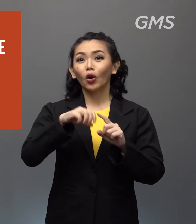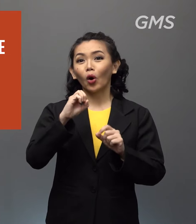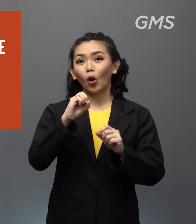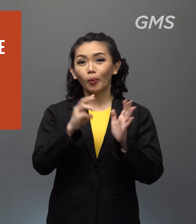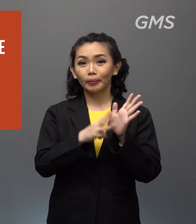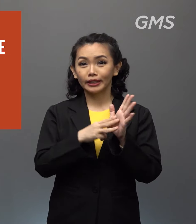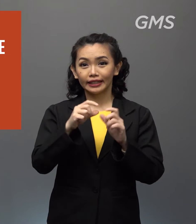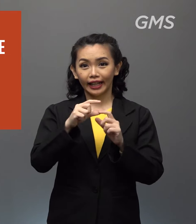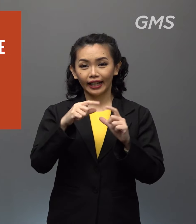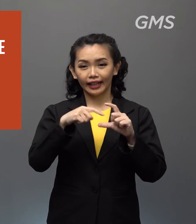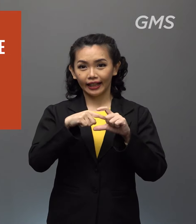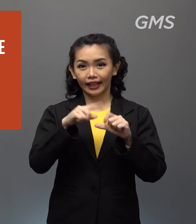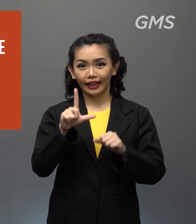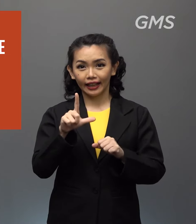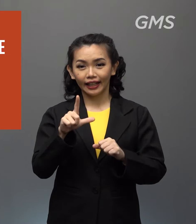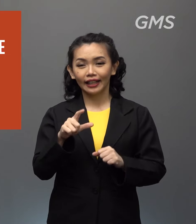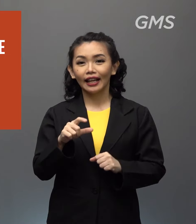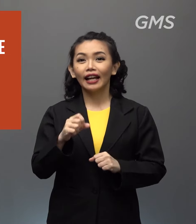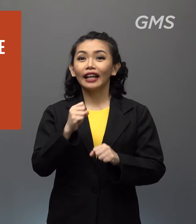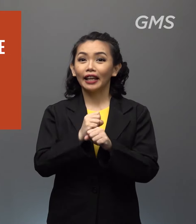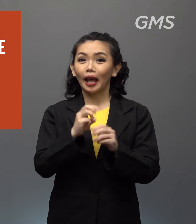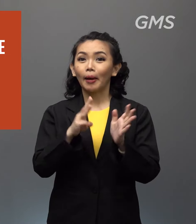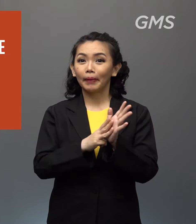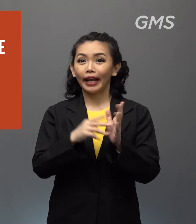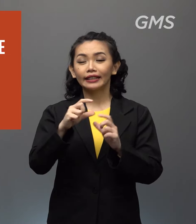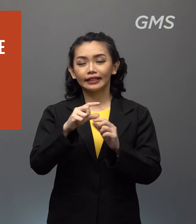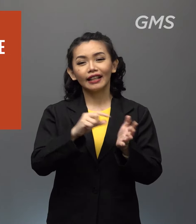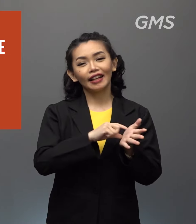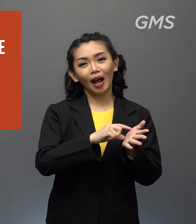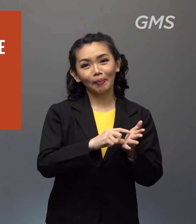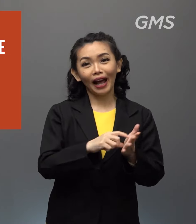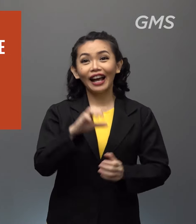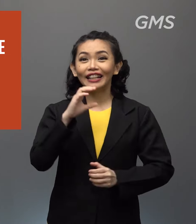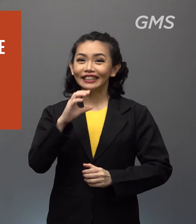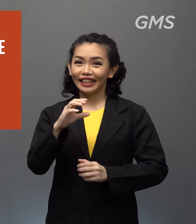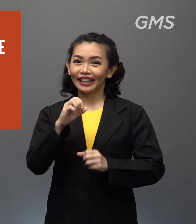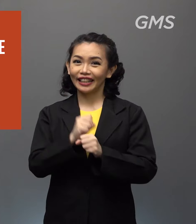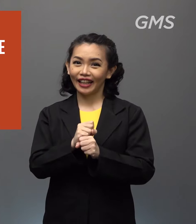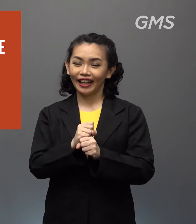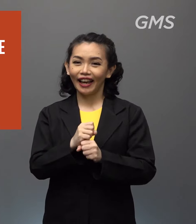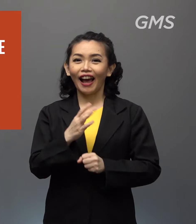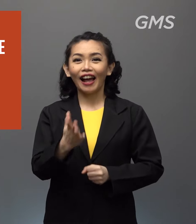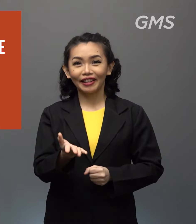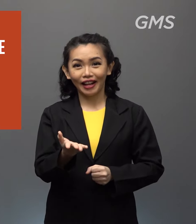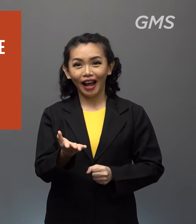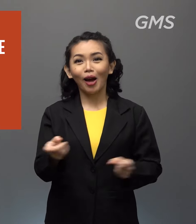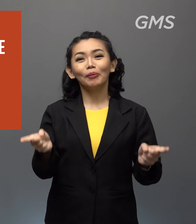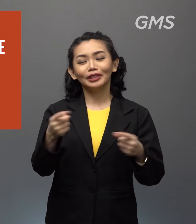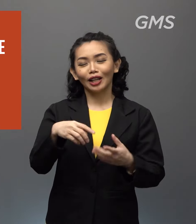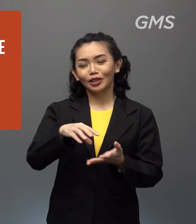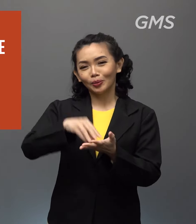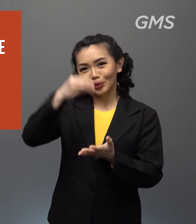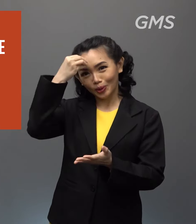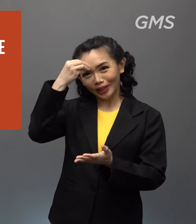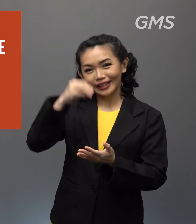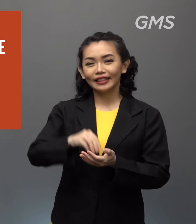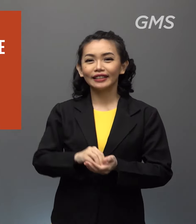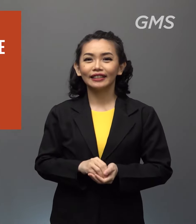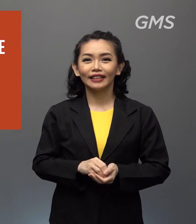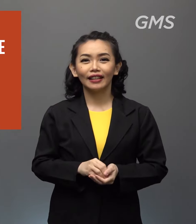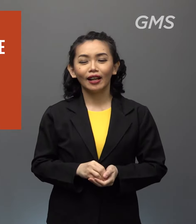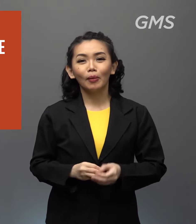menamainya Connect Group. Anda akan menemukan keluarga rohani Anda di sana. Tempat di mana Anda dimuridkan, digembalakan, bertumbuh lebih lagi selain mengikuti ibadah